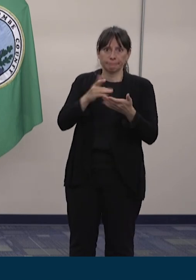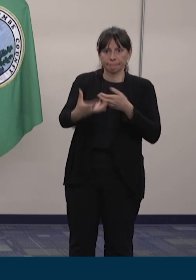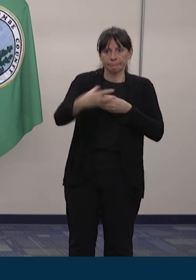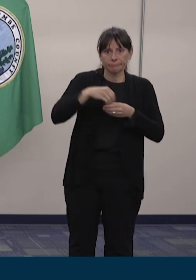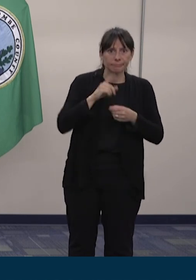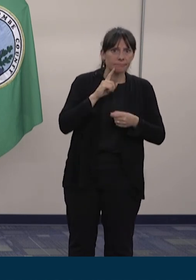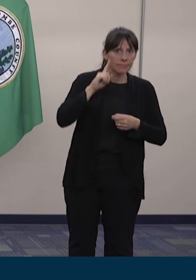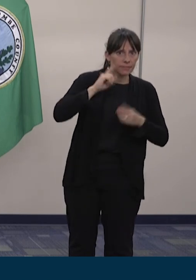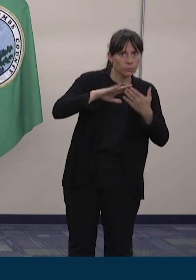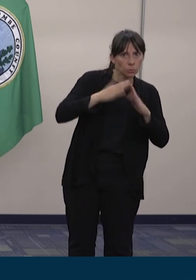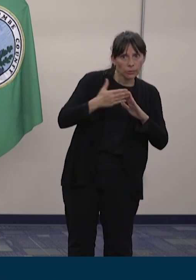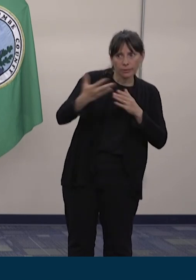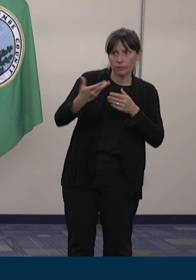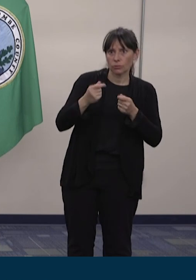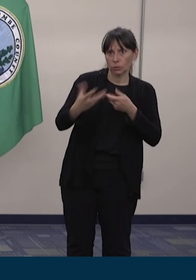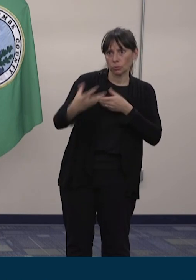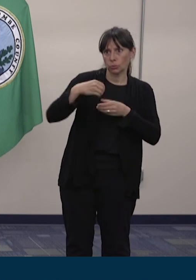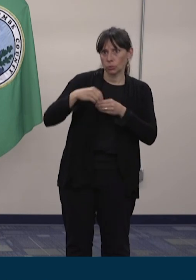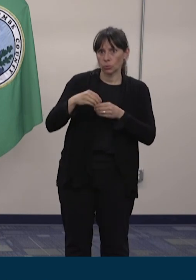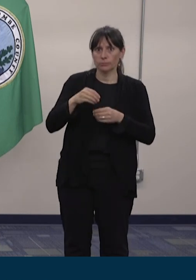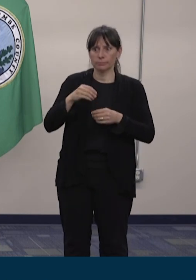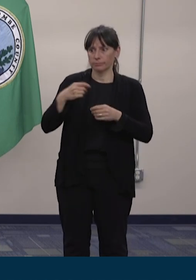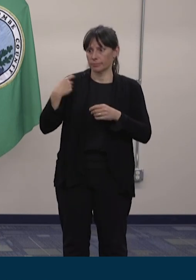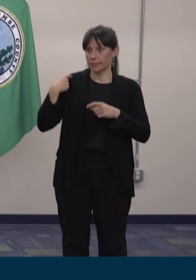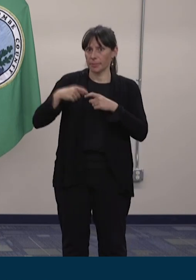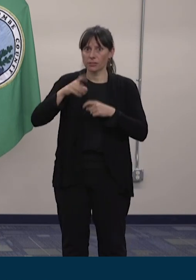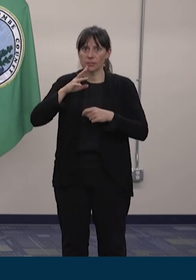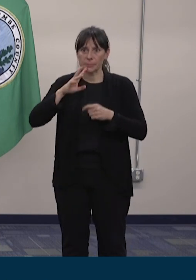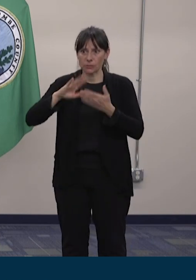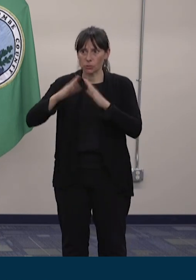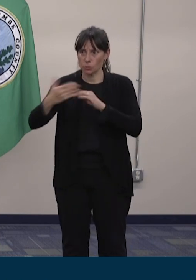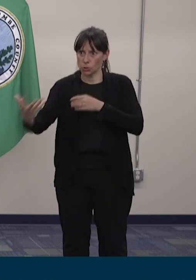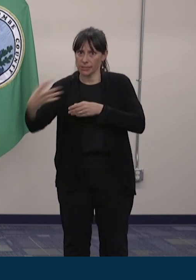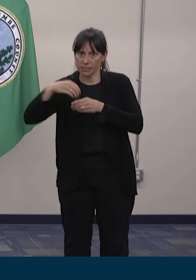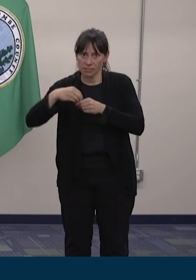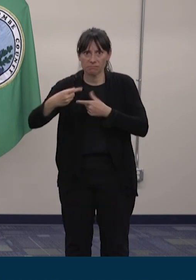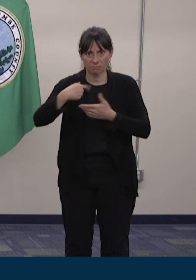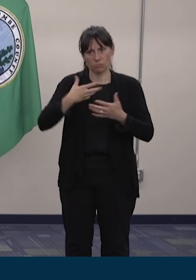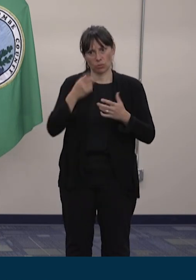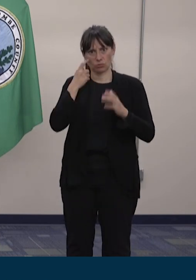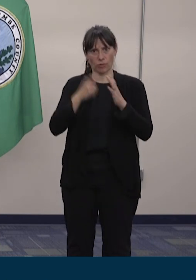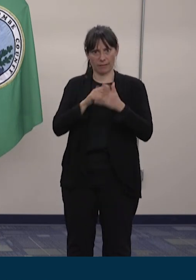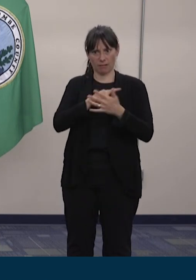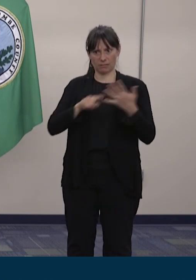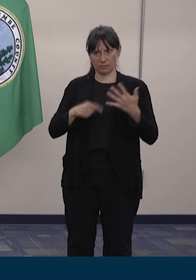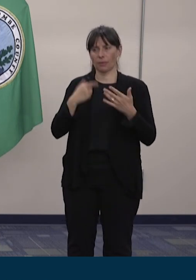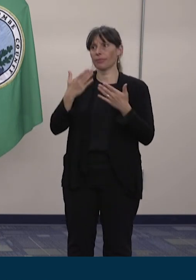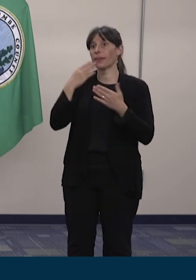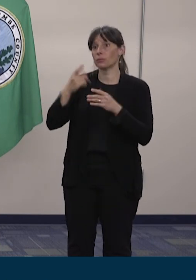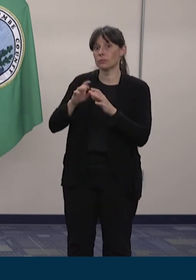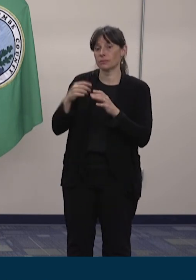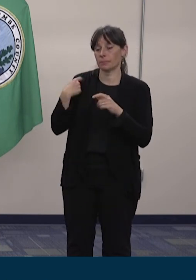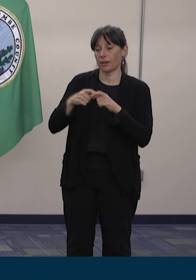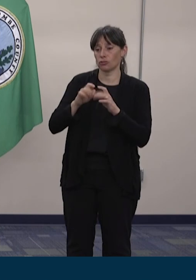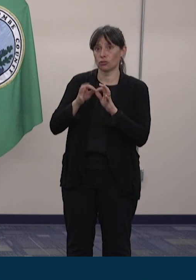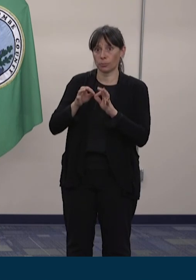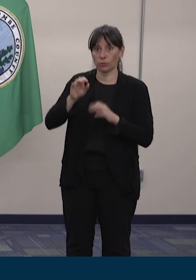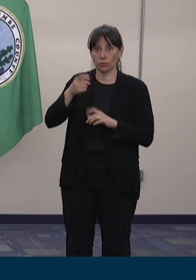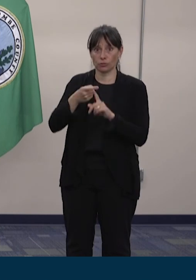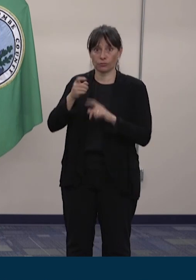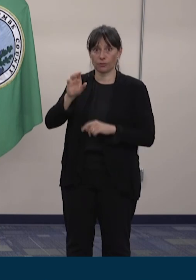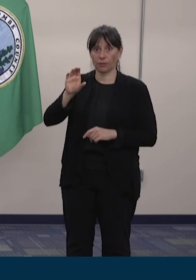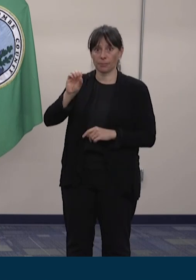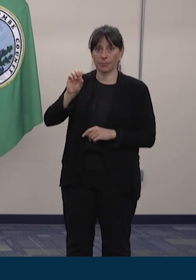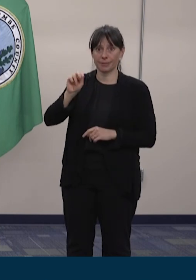residents a are las personas recognized. que hablan español y a So aquellos thank que you son to sordos o Spanish que tienen interpreters dificultad from para escuchar. Sinsatle Así que muchas Language gracias Justice para